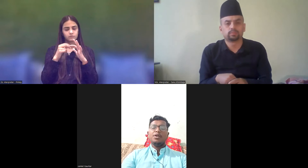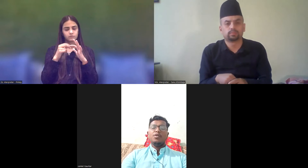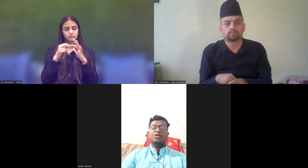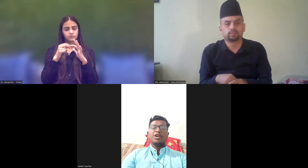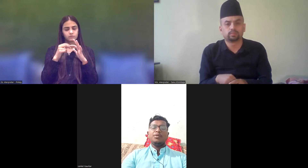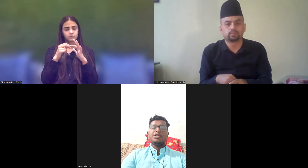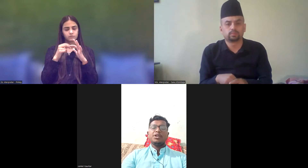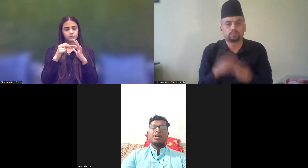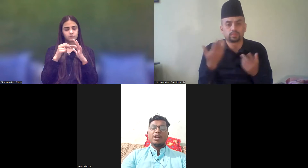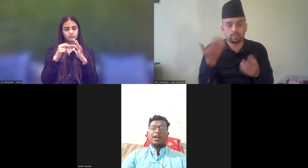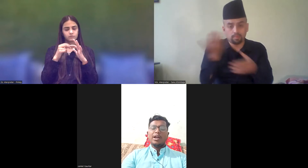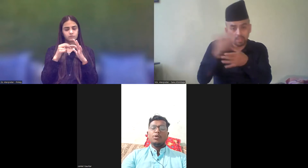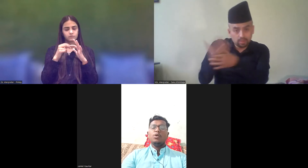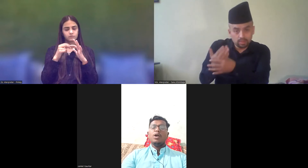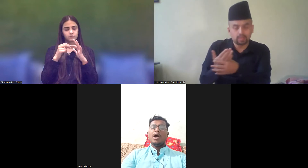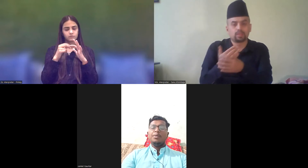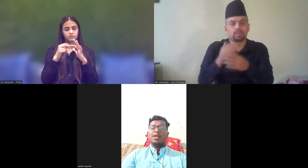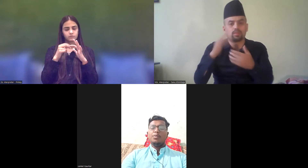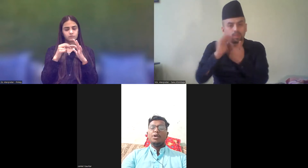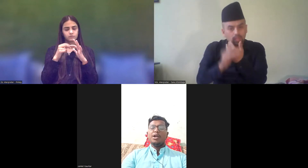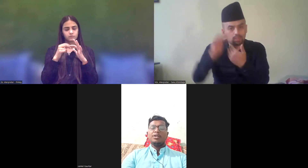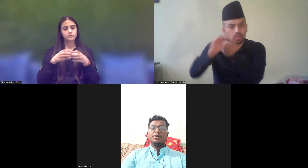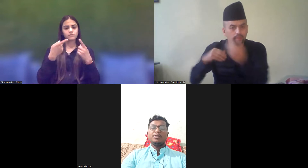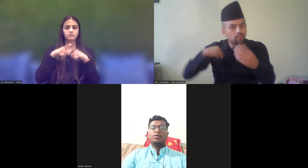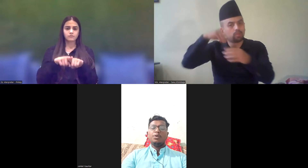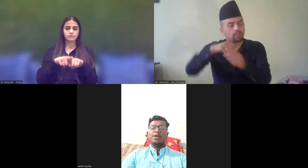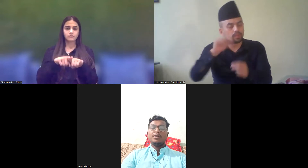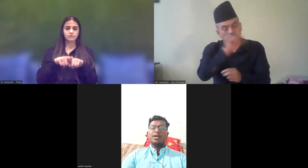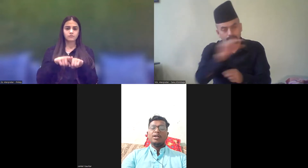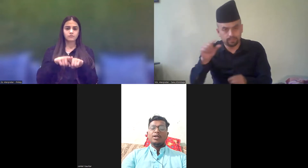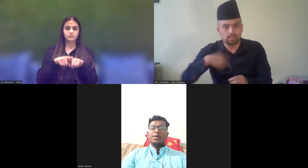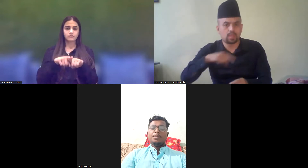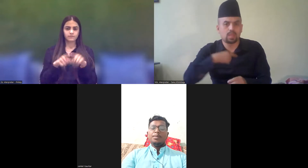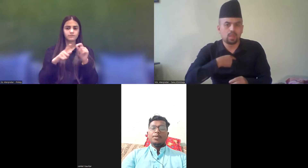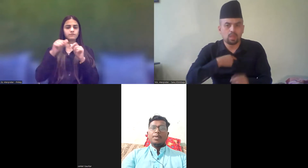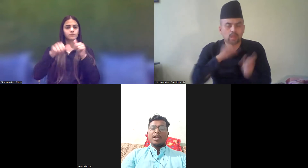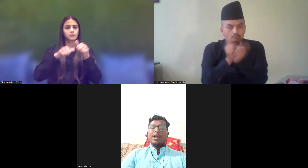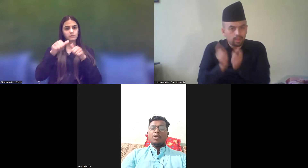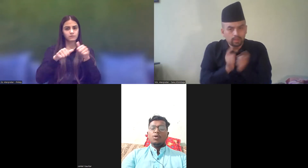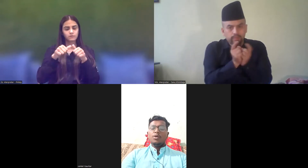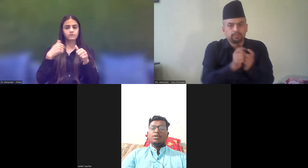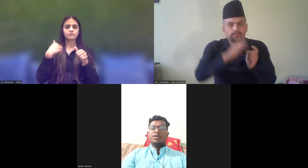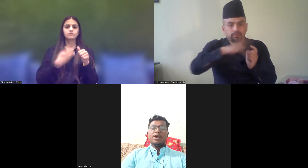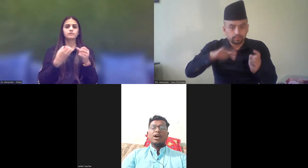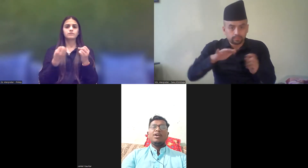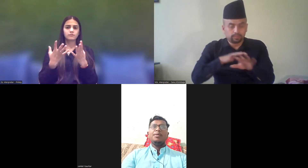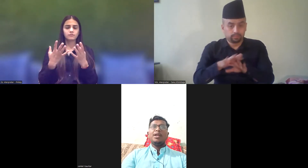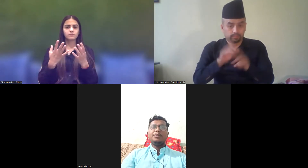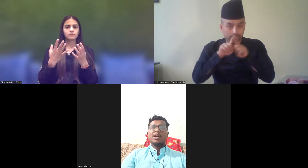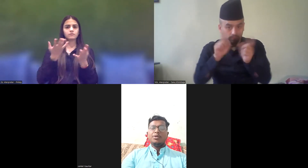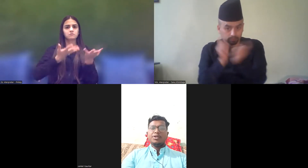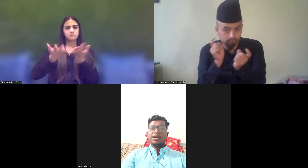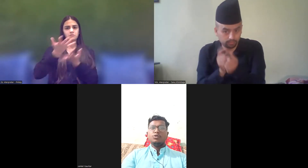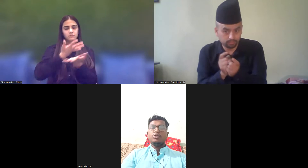अनेक विषयांवर चर्चा करायला लागलो. आम्ही त्यामुळे या समस्या सोडविण्याचा मागे लागलो. जसे अंगणवाडीमध्ये